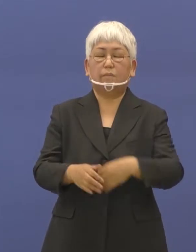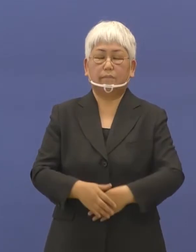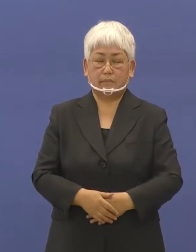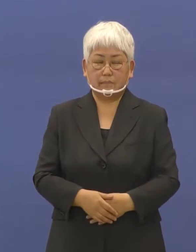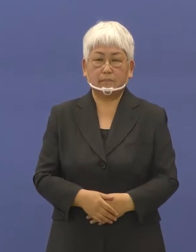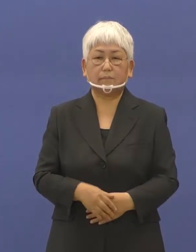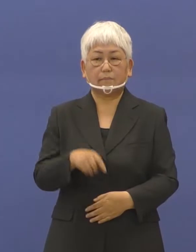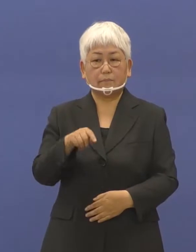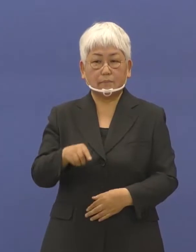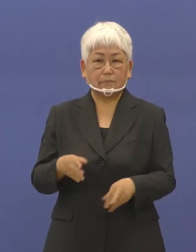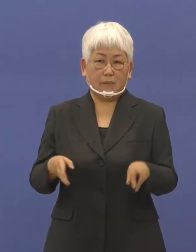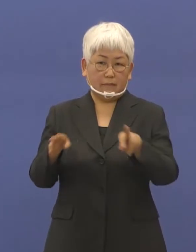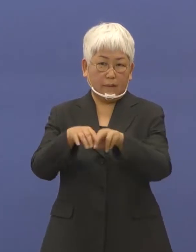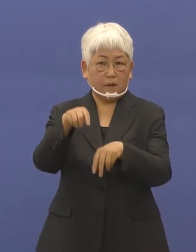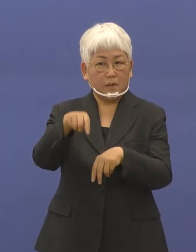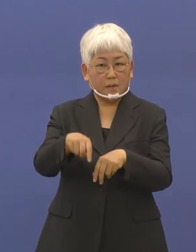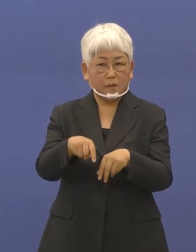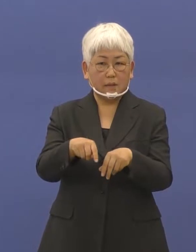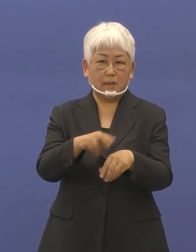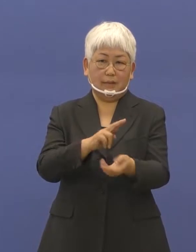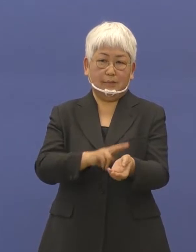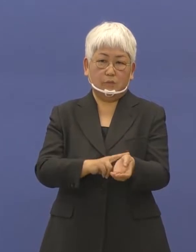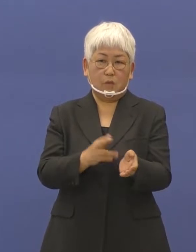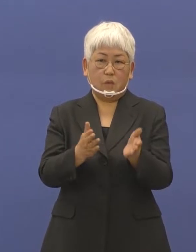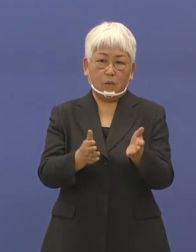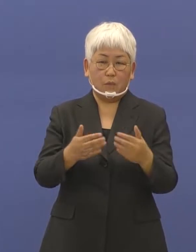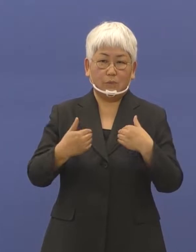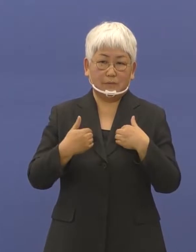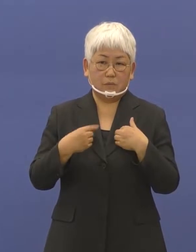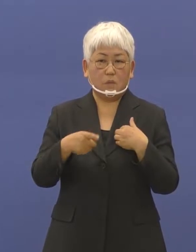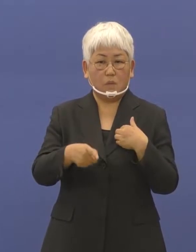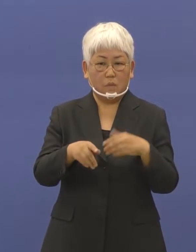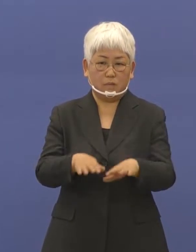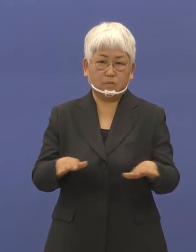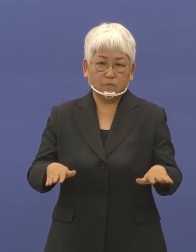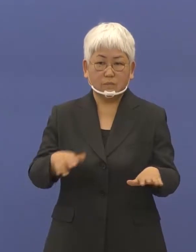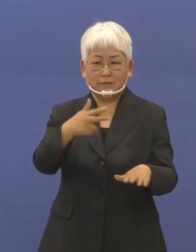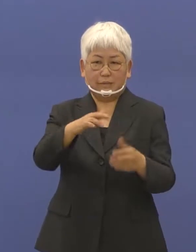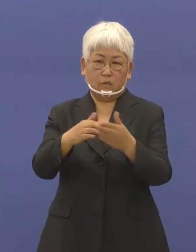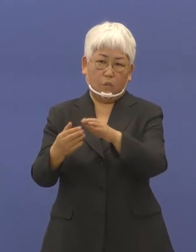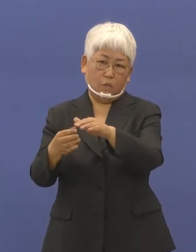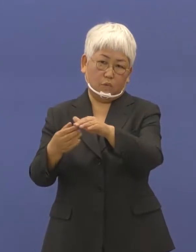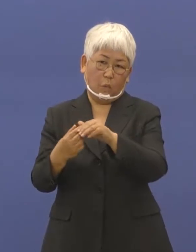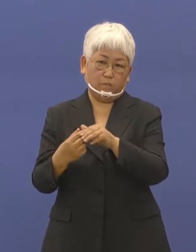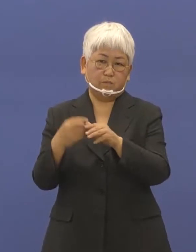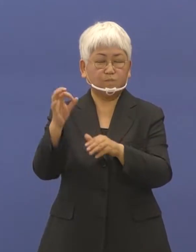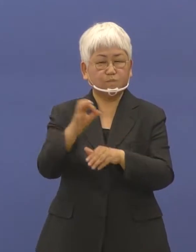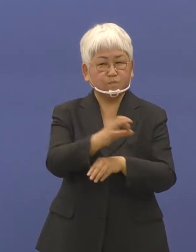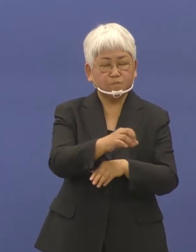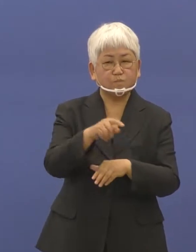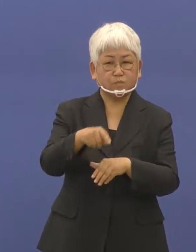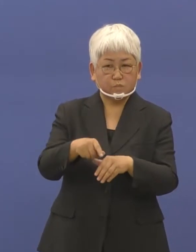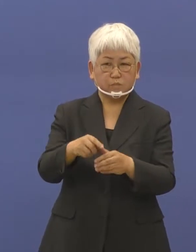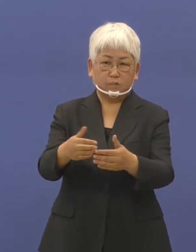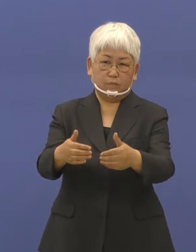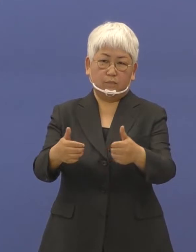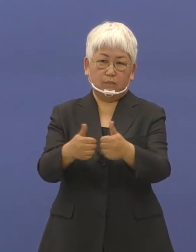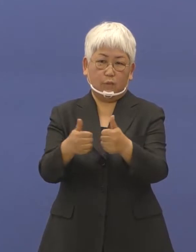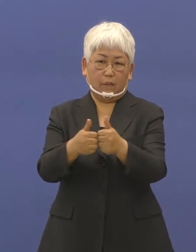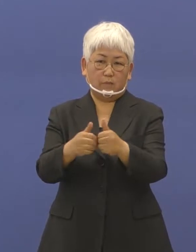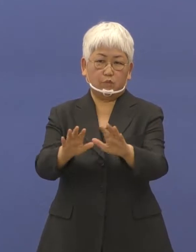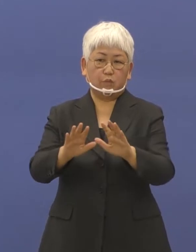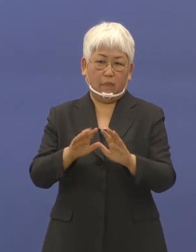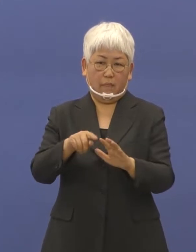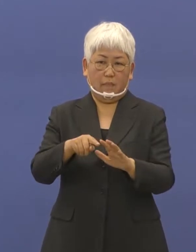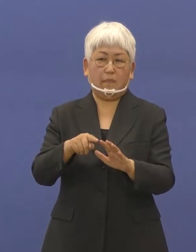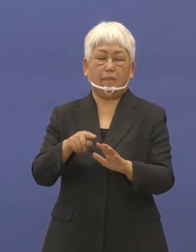では、医療的ケア児を地域で支援する市町村等への関係機関に受け付けた相談に関する情報